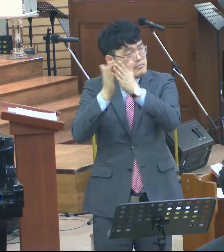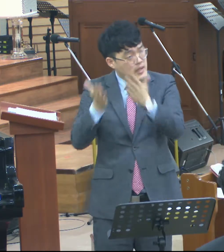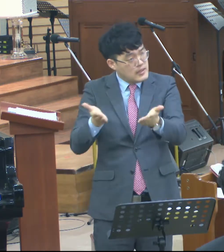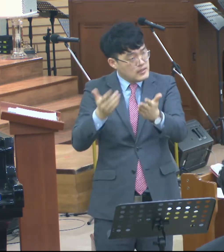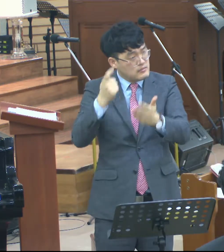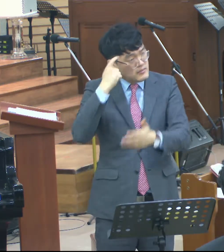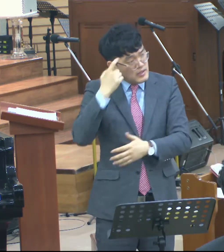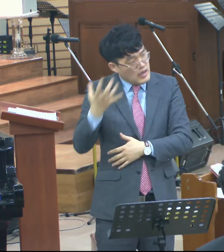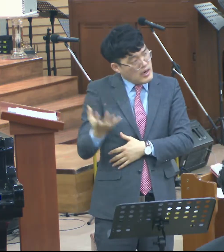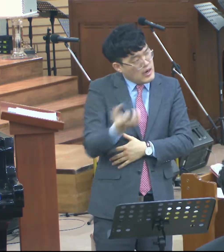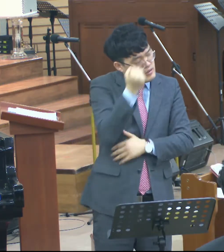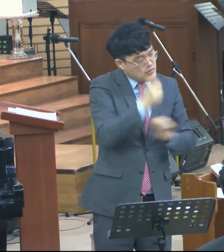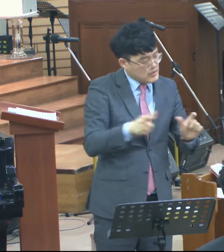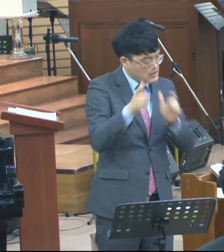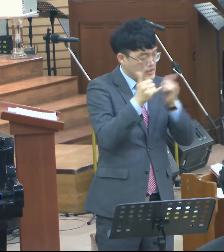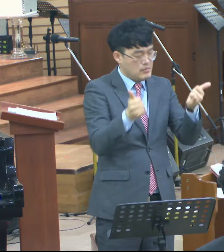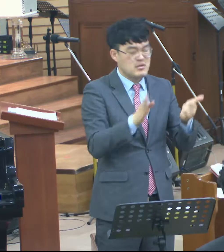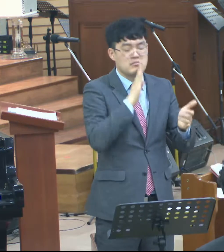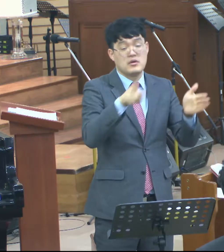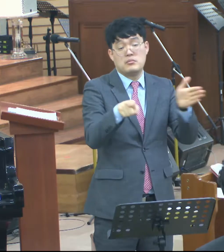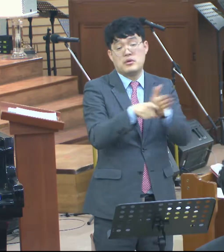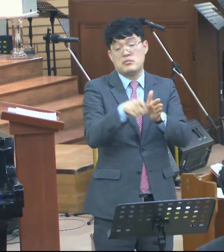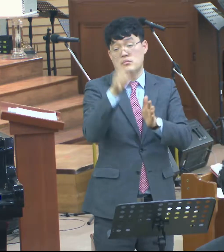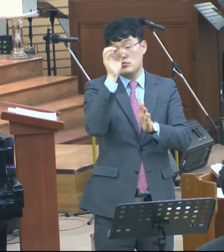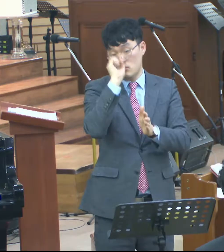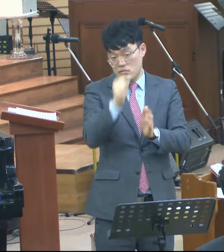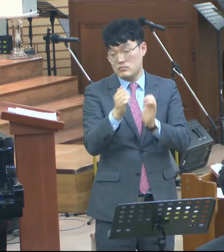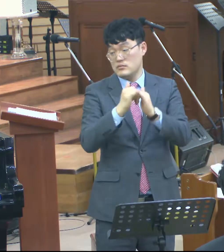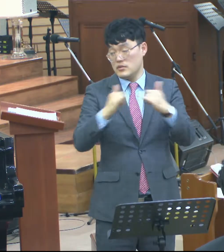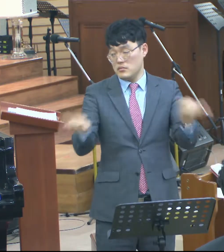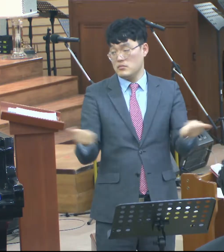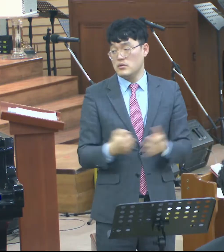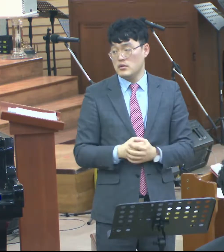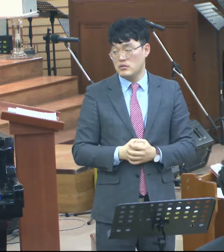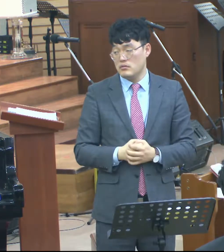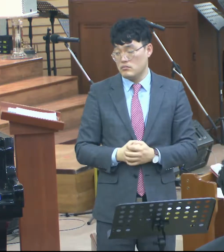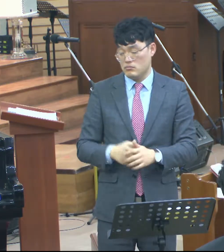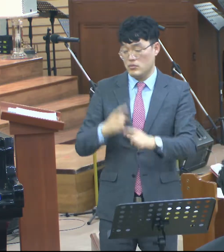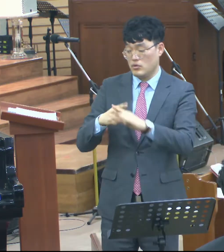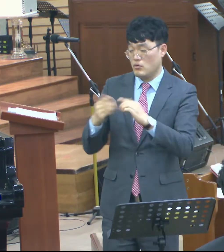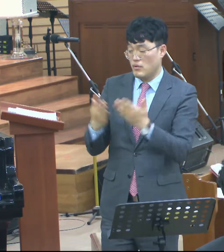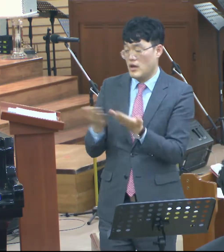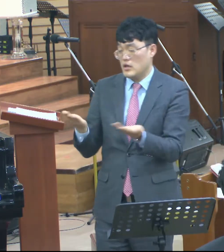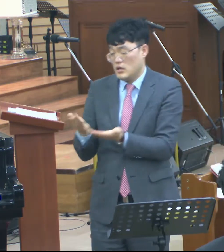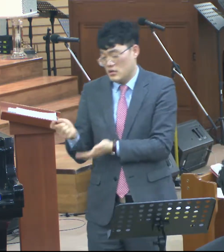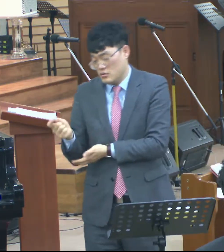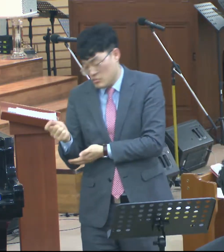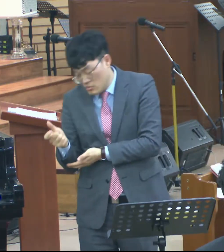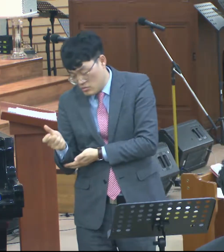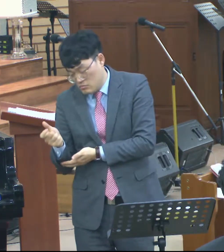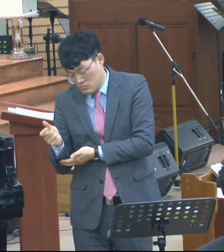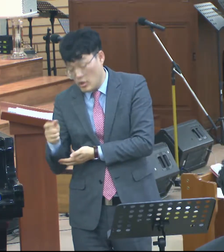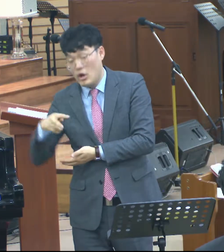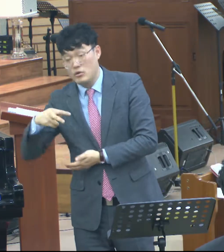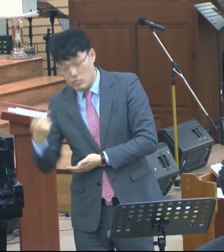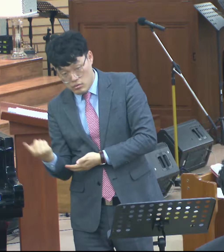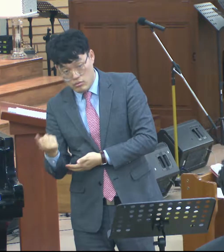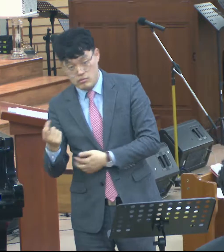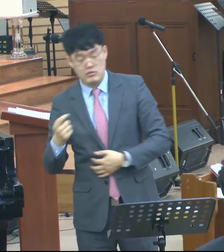거예요. 뭐 여러 가지 형편에 의해서 교회 일을 좀 적게 한다 할지라도 원칙을 잘